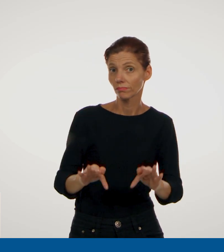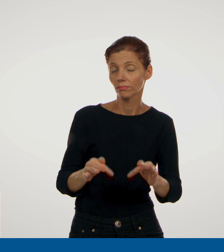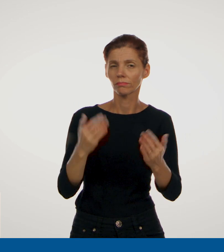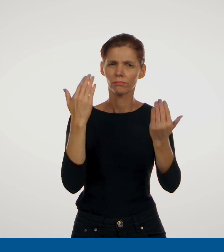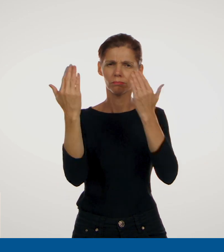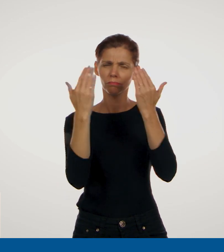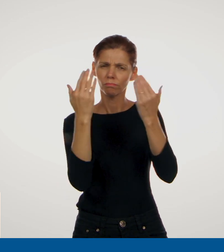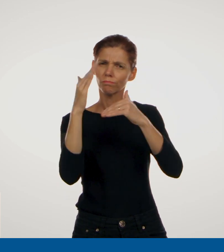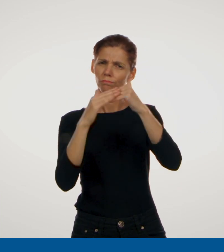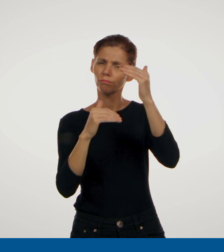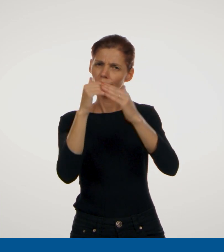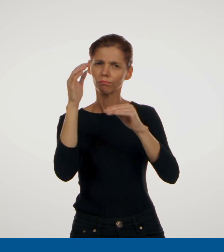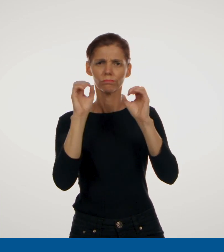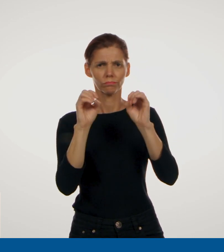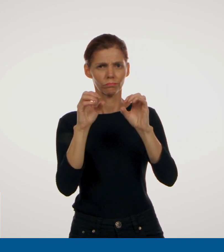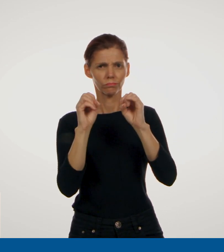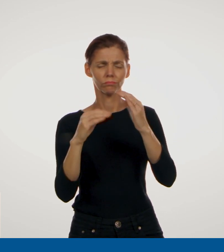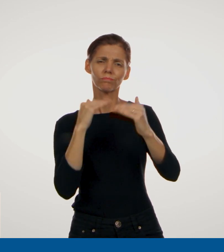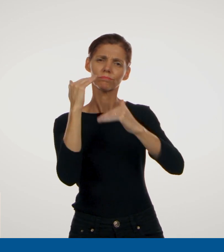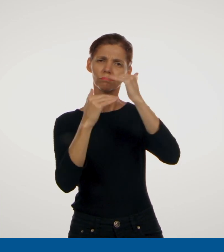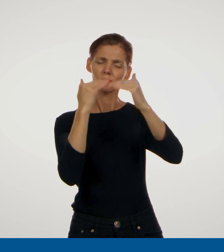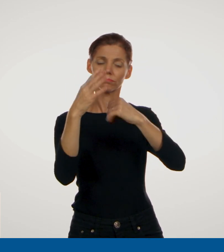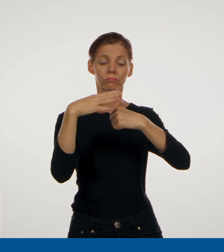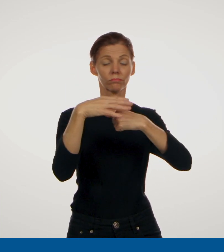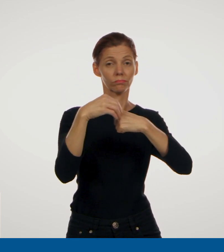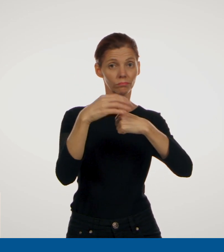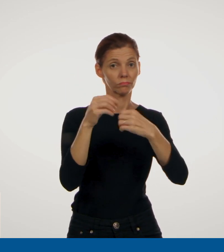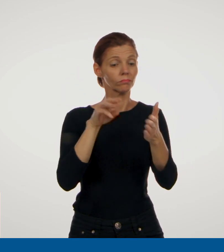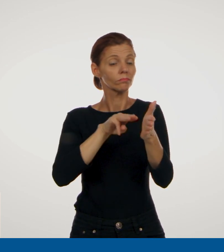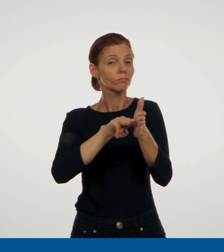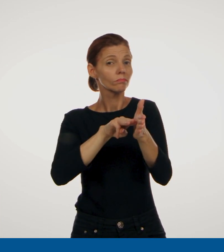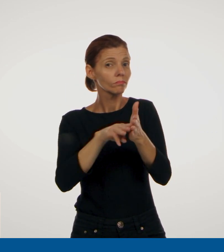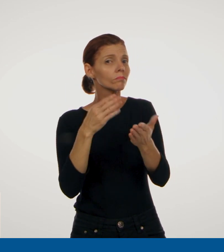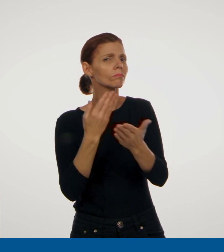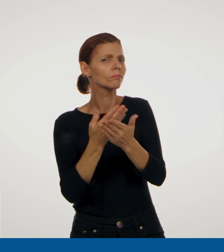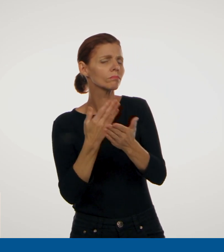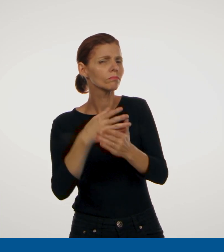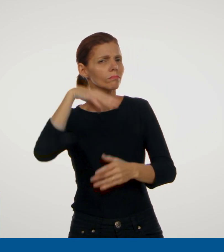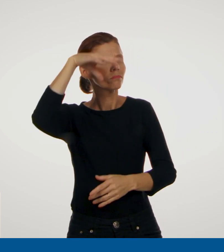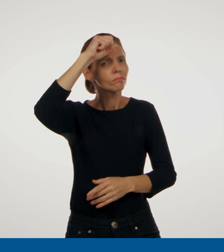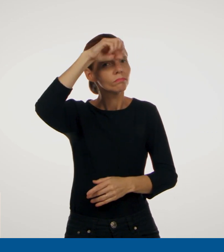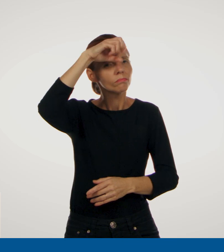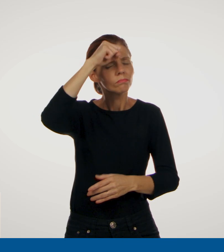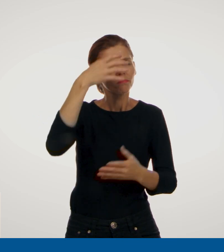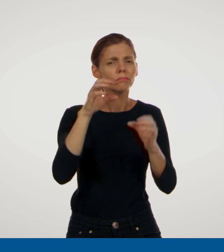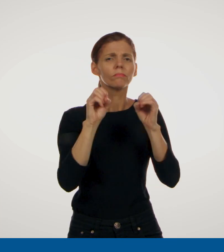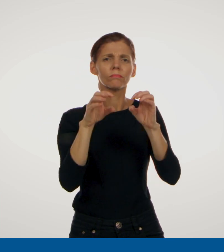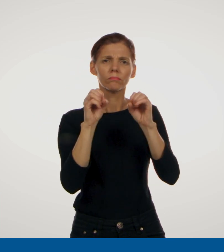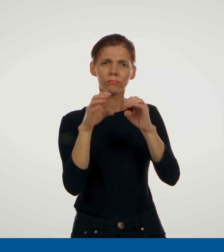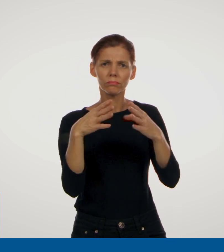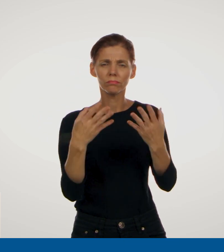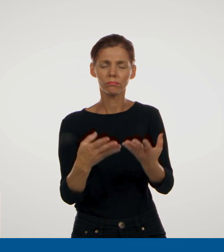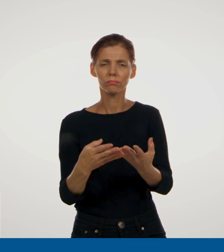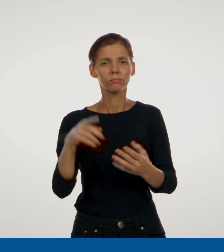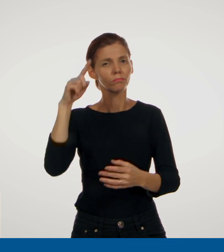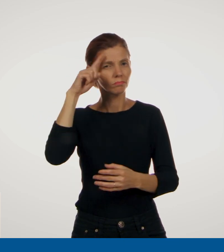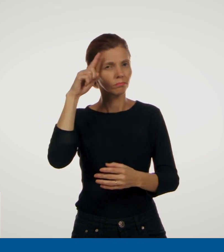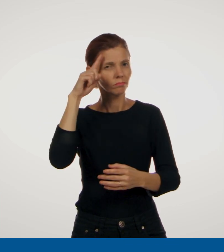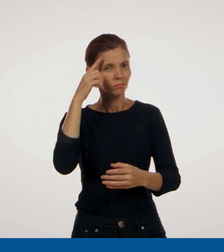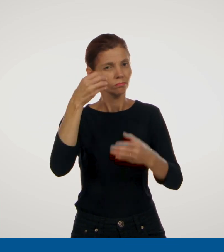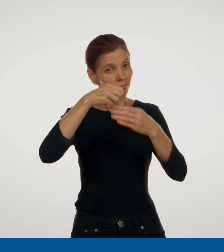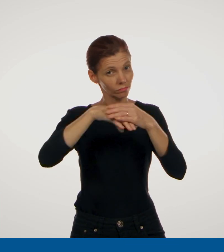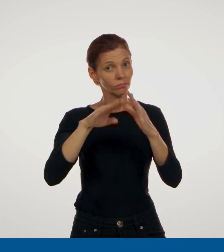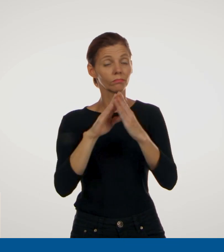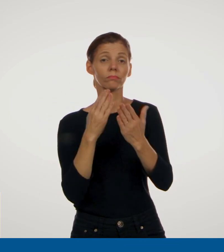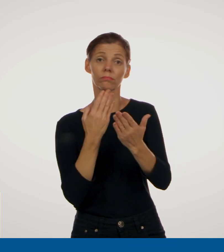Afinal, os psicólogos da educação desenvolvem conhecimentos e métodos para estudar a aprendizagem e o ensino nas situações do dia a